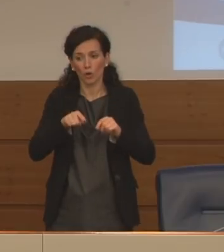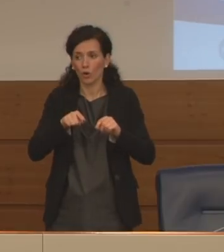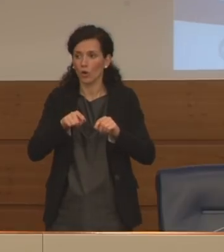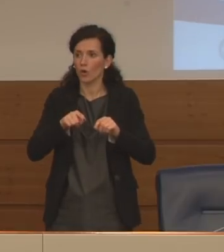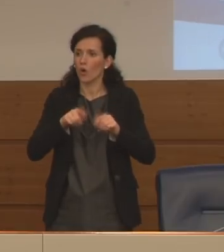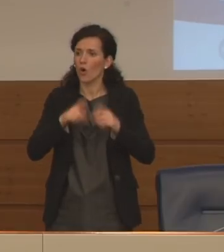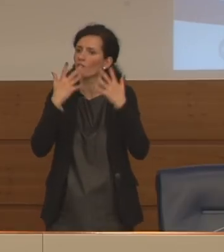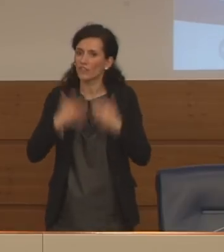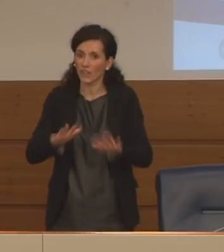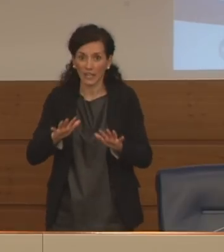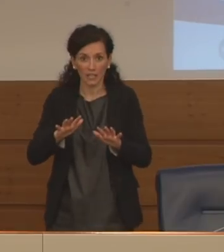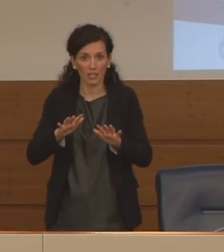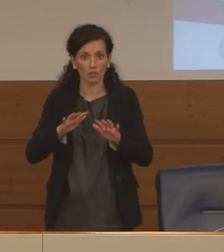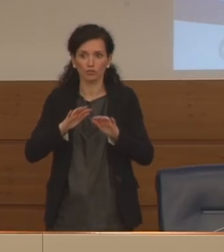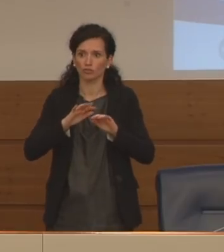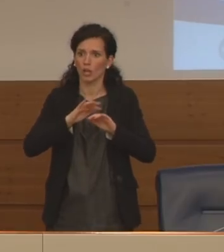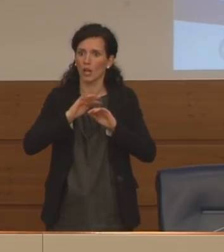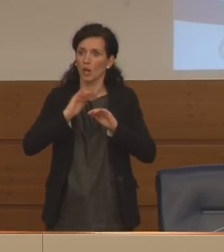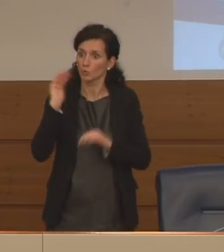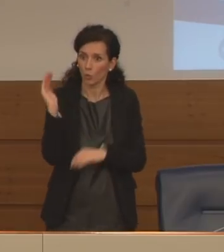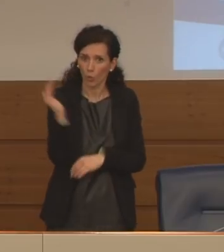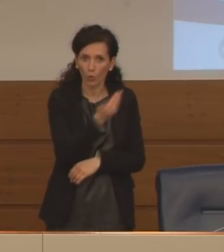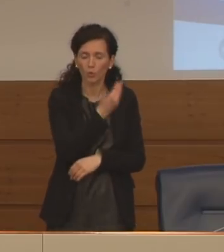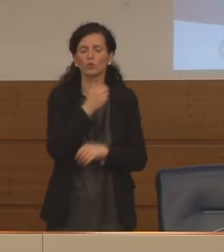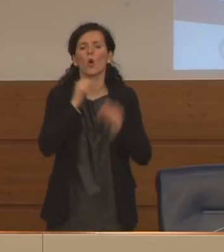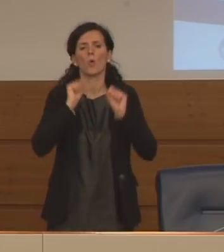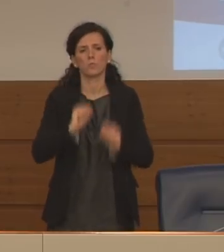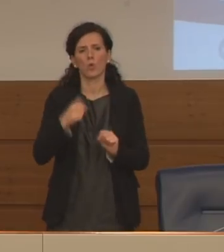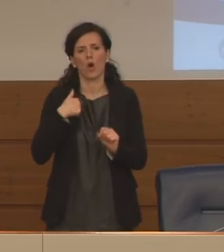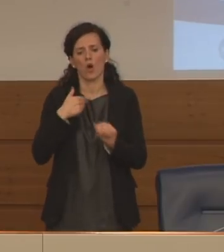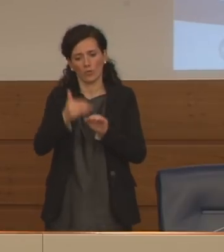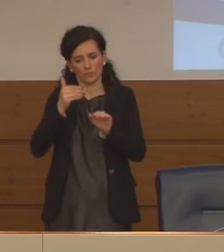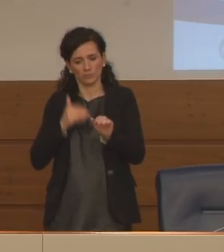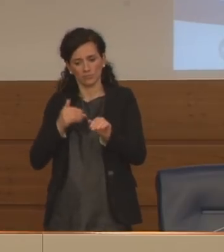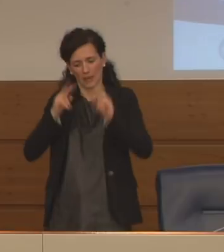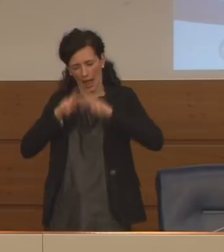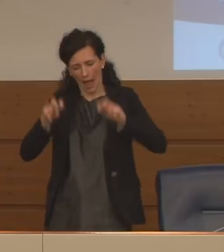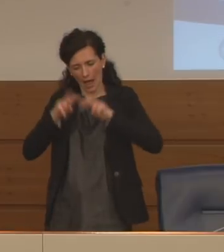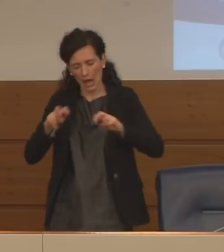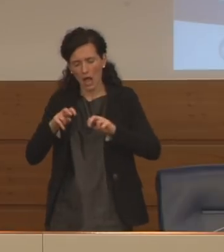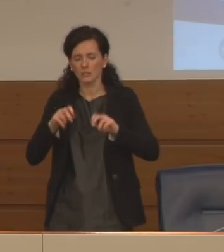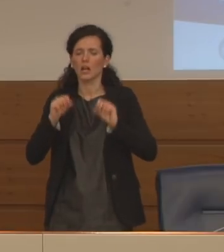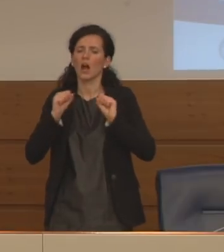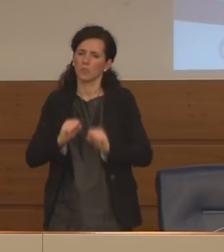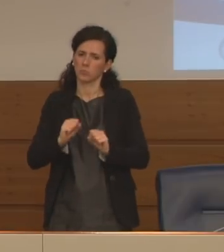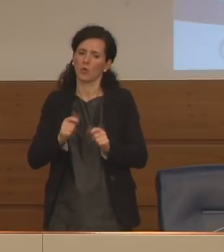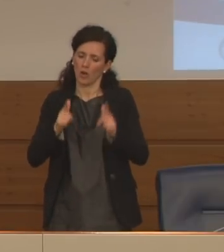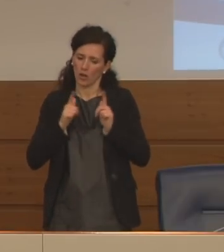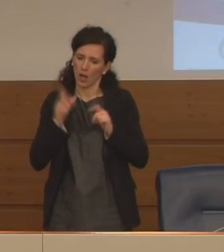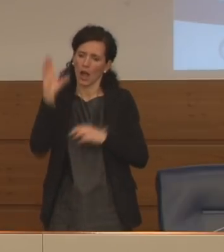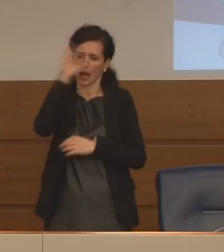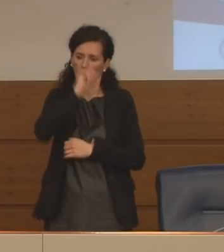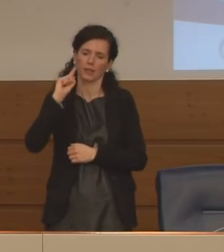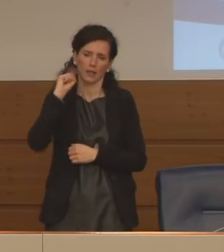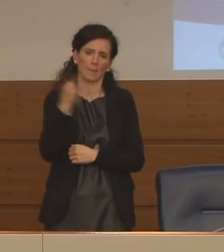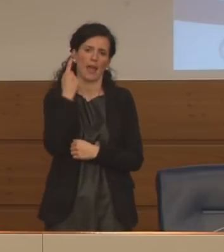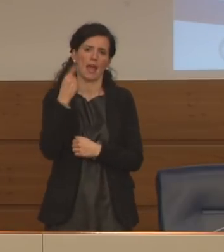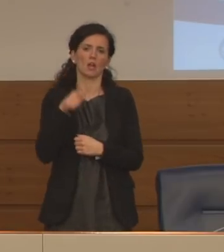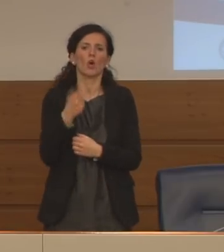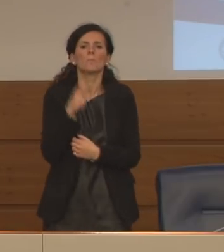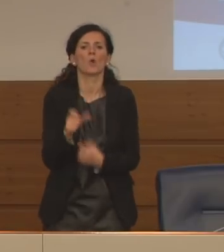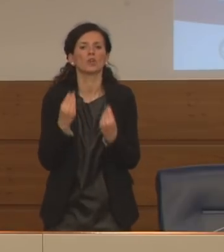potremmo fare una vera analisi ex post capiremo anche queste cose ad oggi credo che